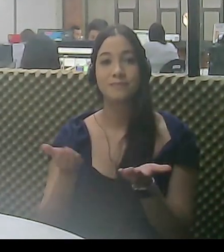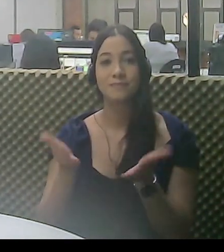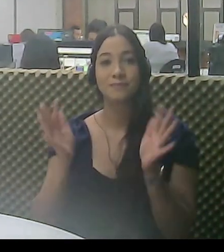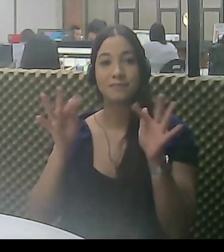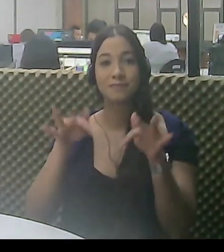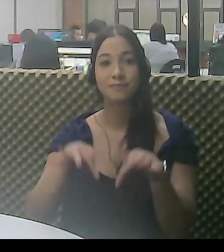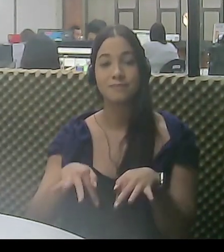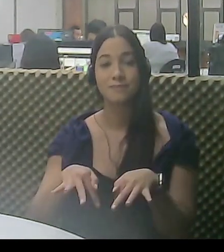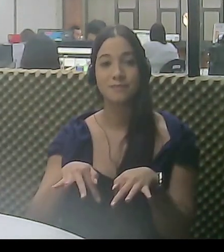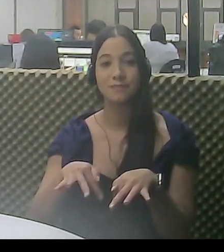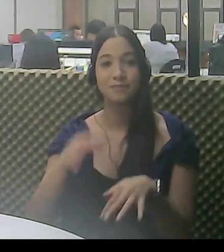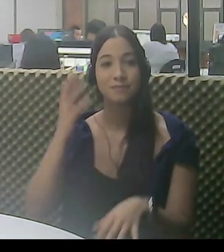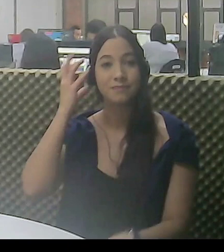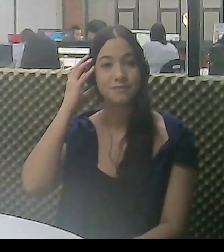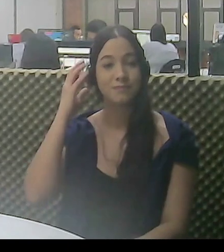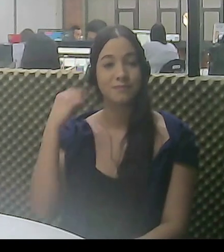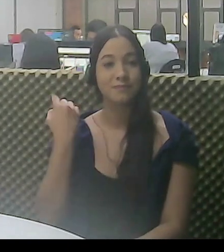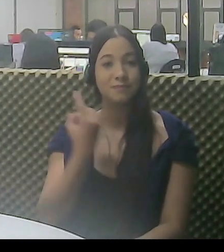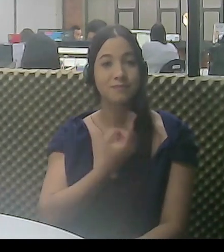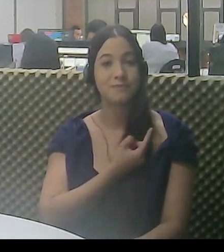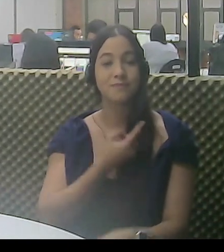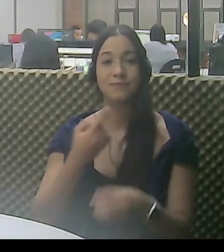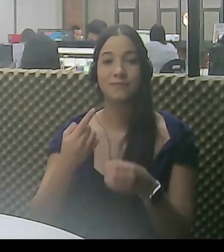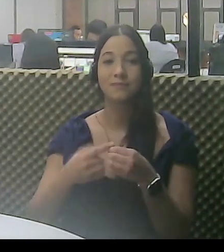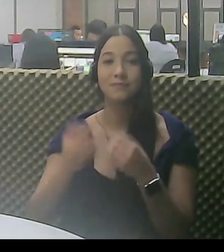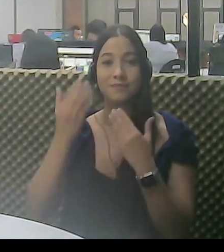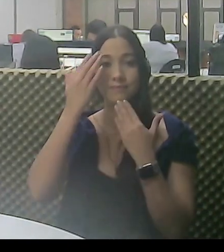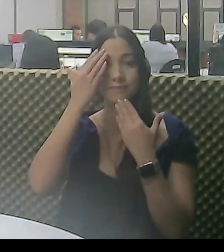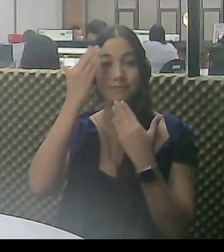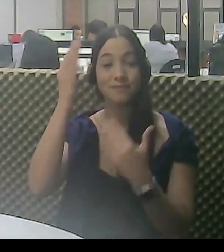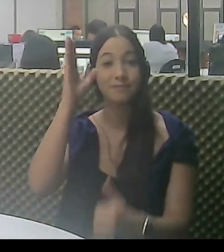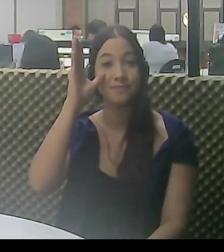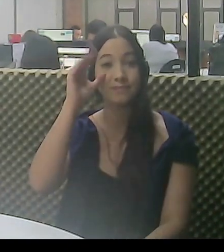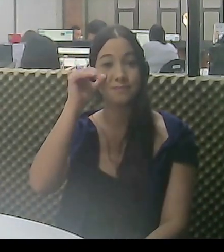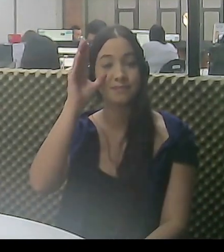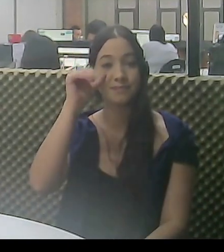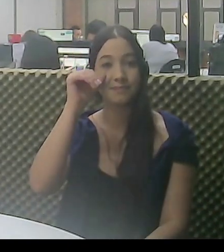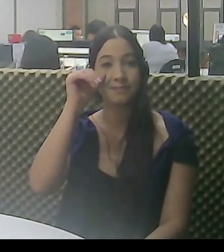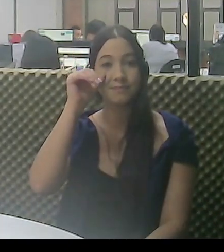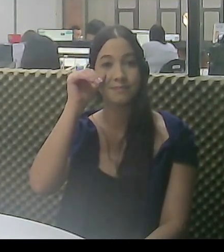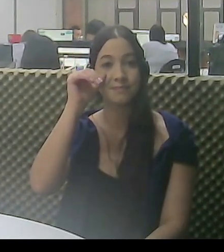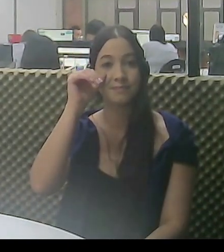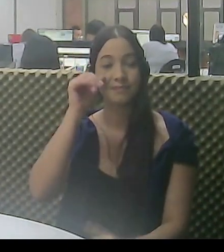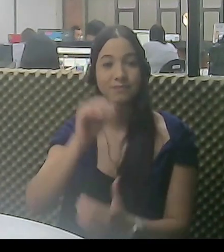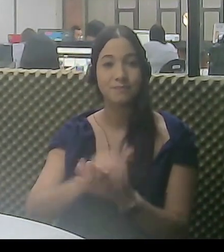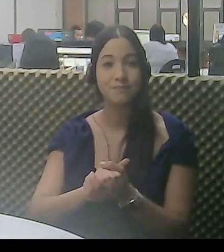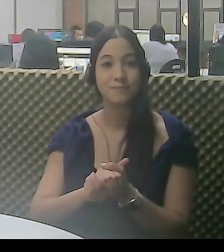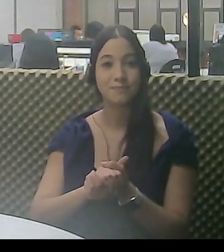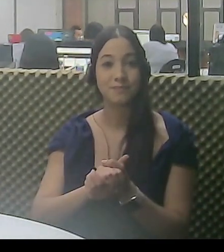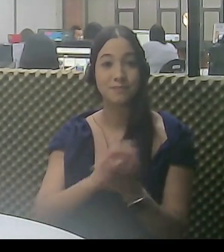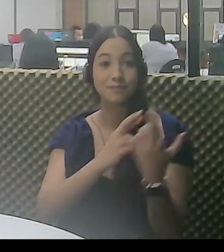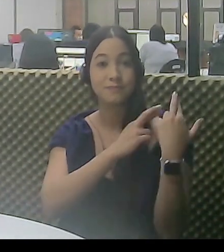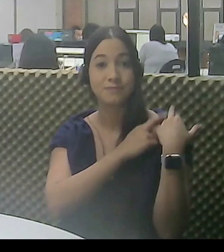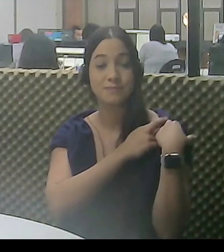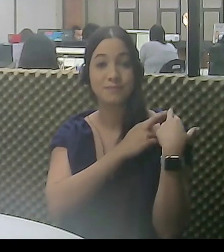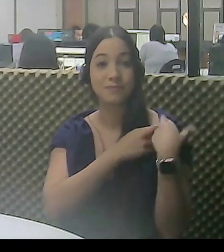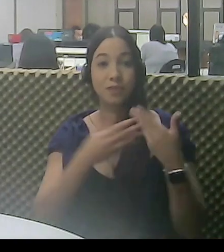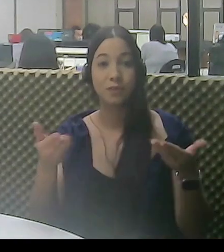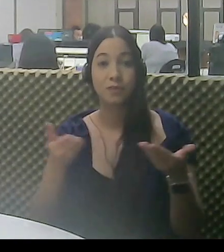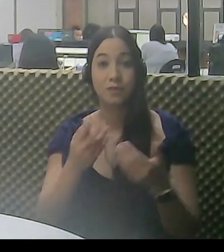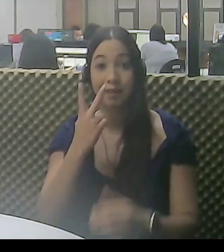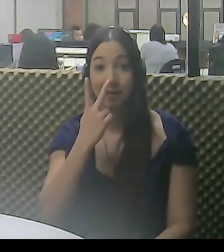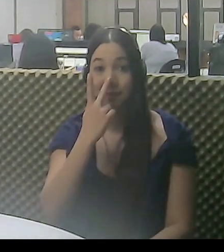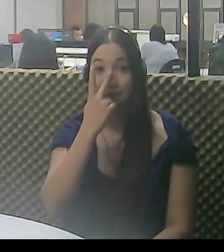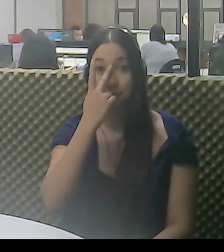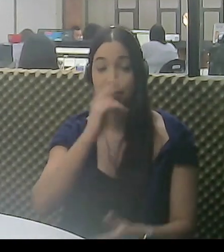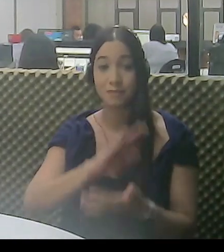Notícias. A edição de hoje da Rádio Nossa Cidade fica por aqui. Obrigado pela sua audiência. Responsável pela edição,